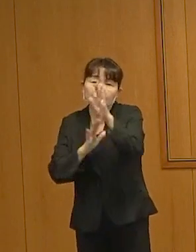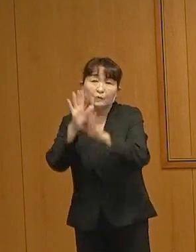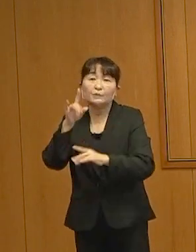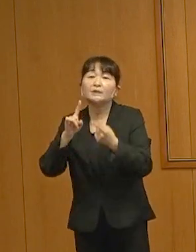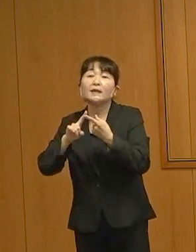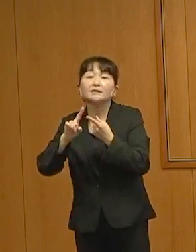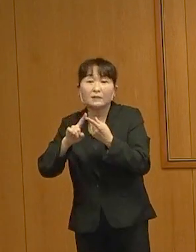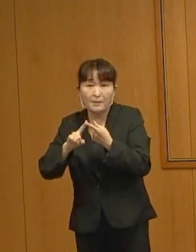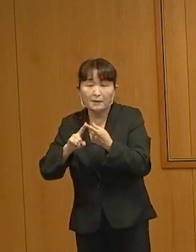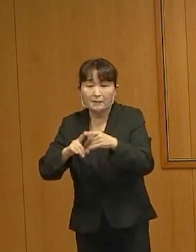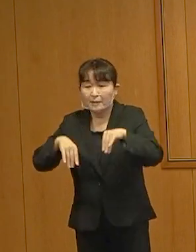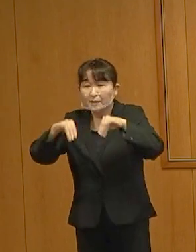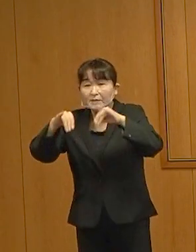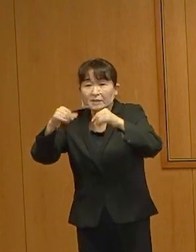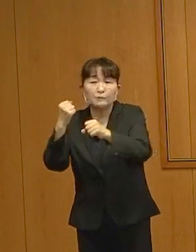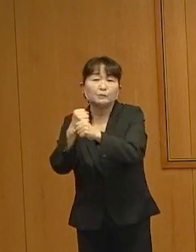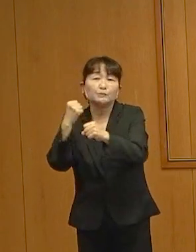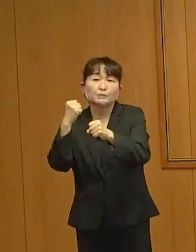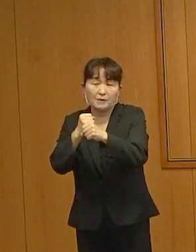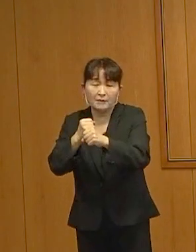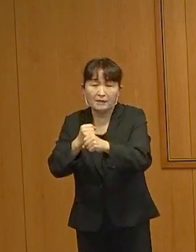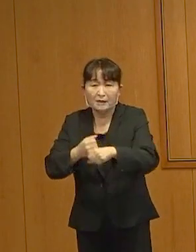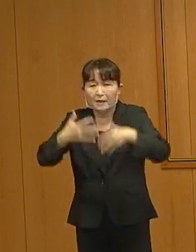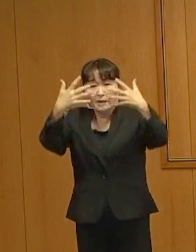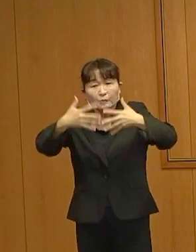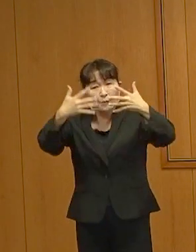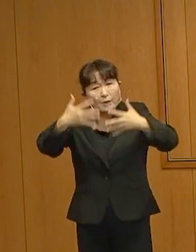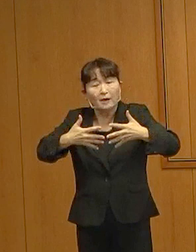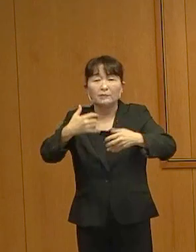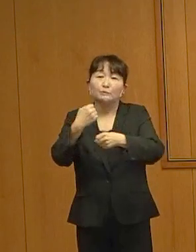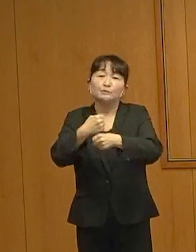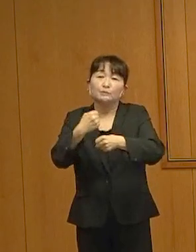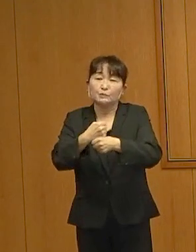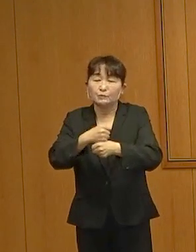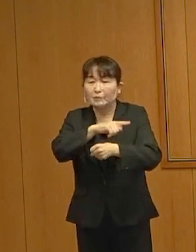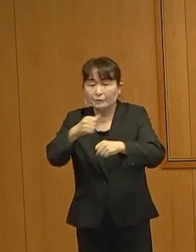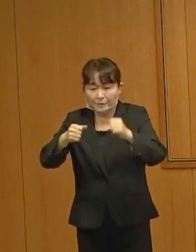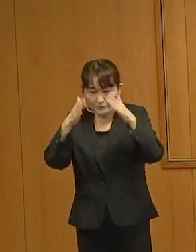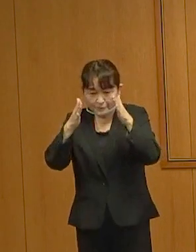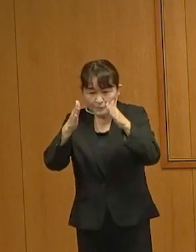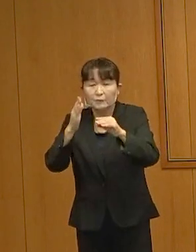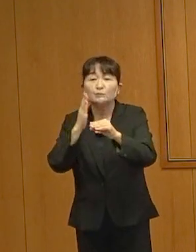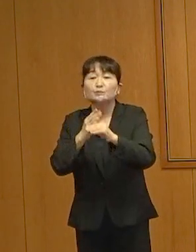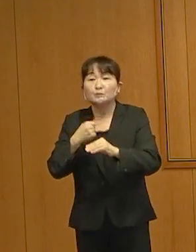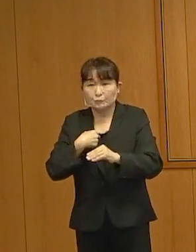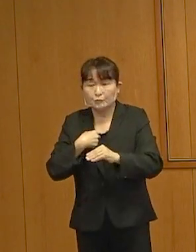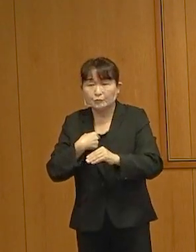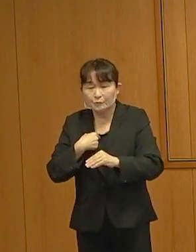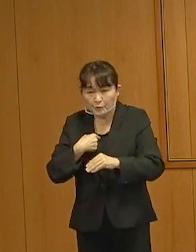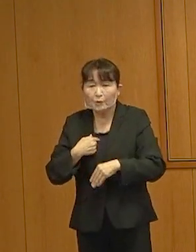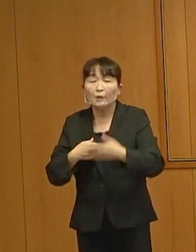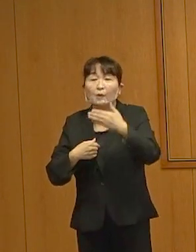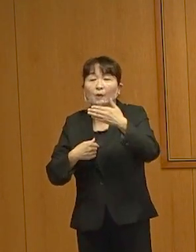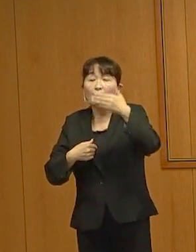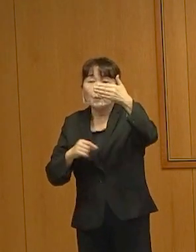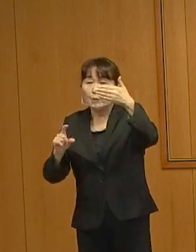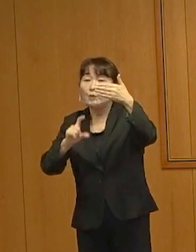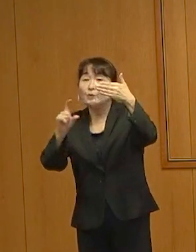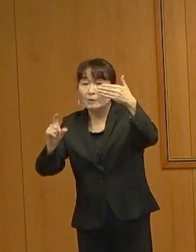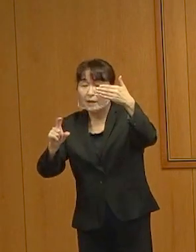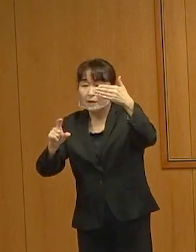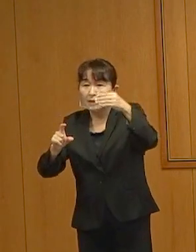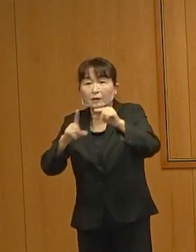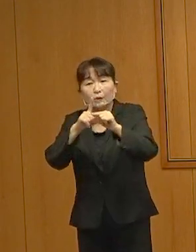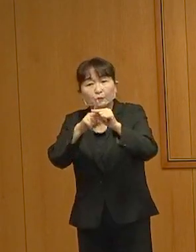チラシの作成や動画の放映等に取り組んでおりますが、 9日土曜日には中心市街